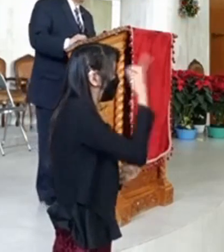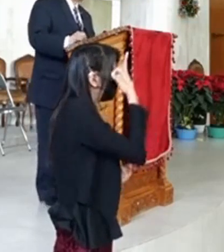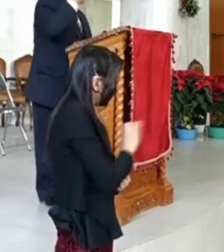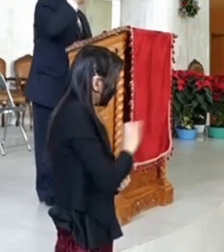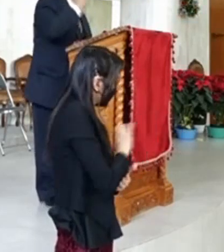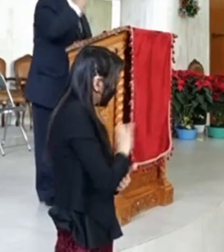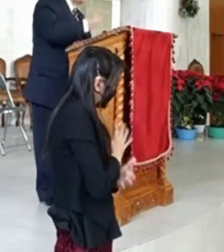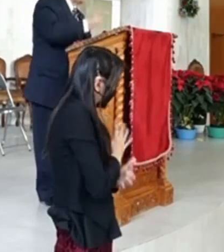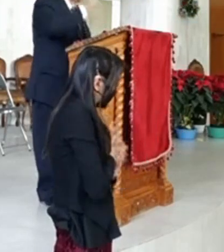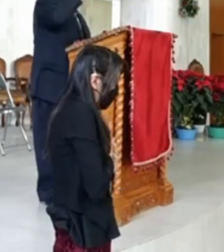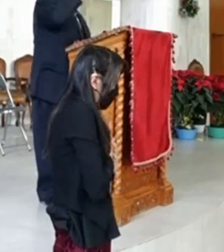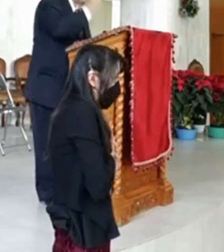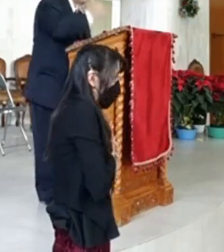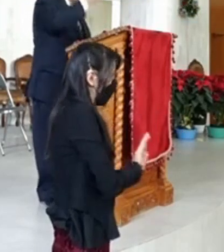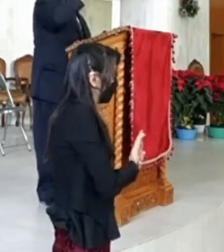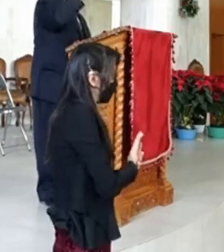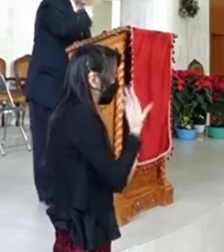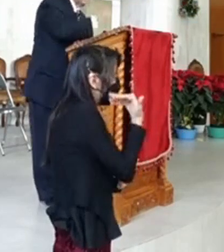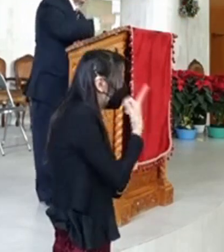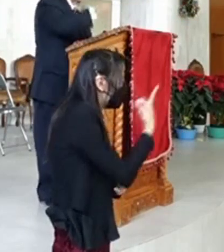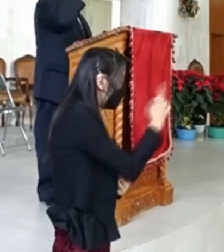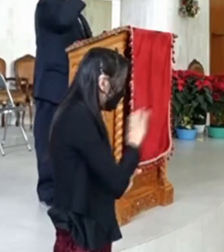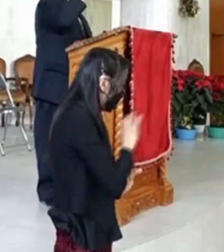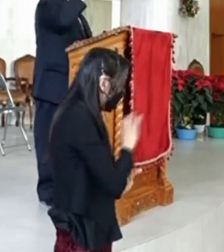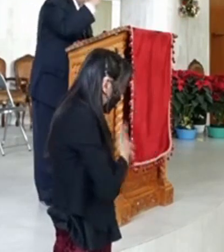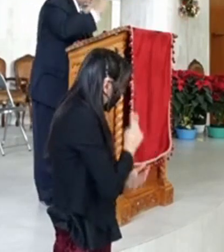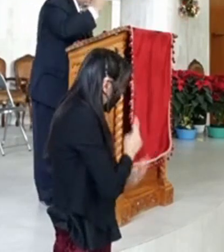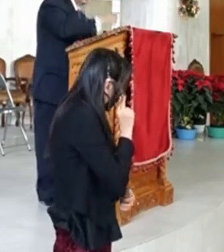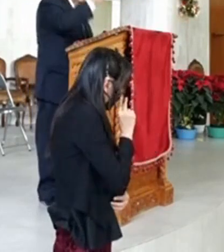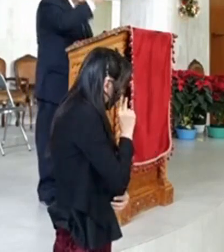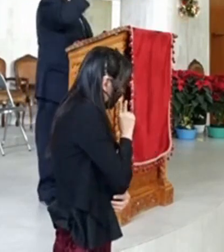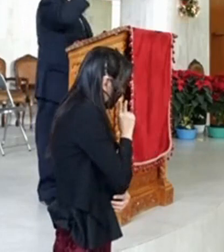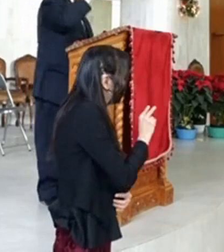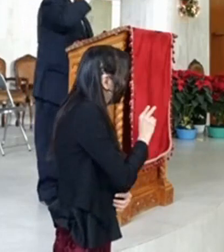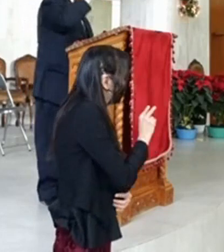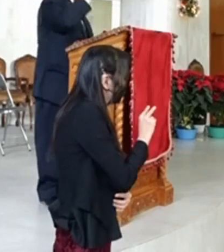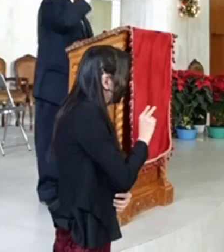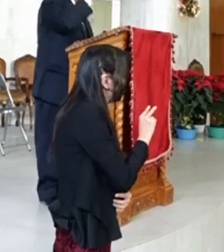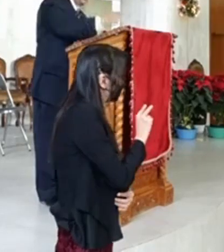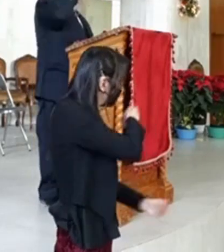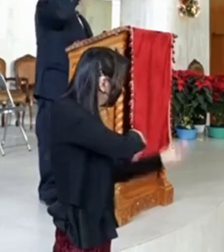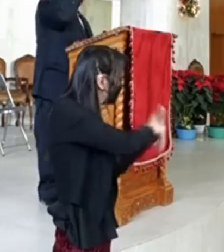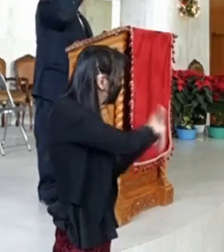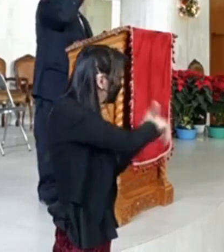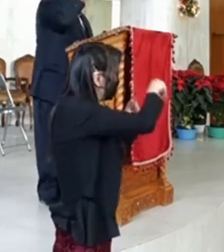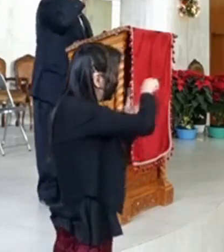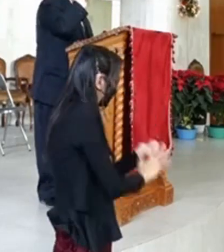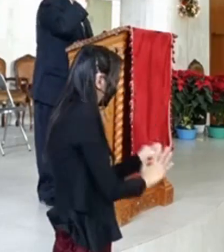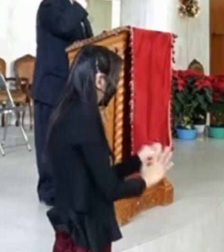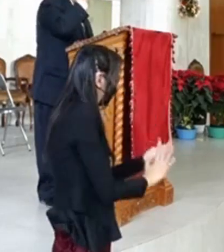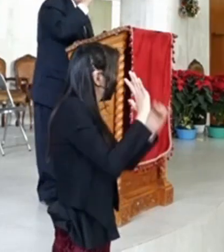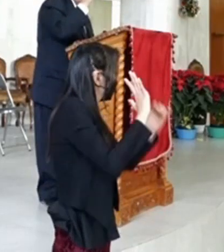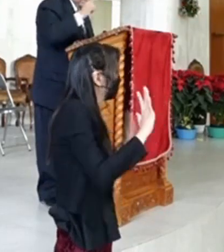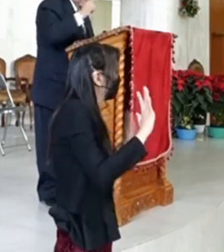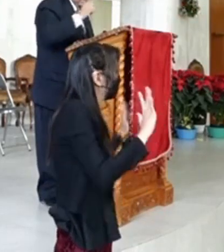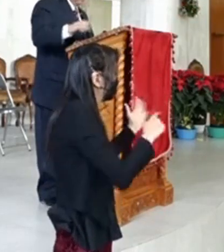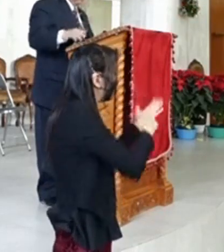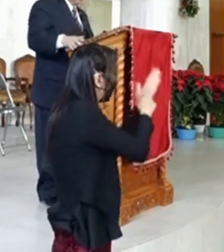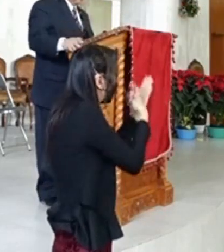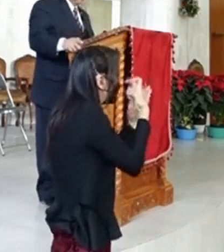Al que nos amó y nos compró con su sangre preciosa, a él sea la honra, la gloria y la